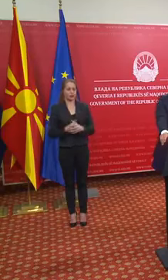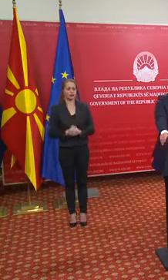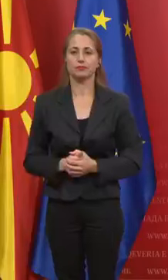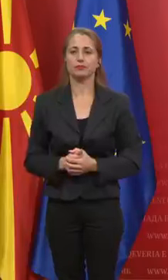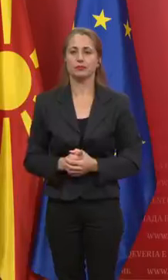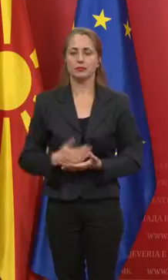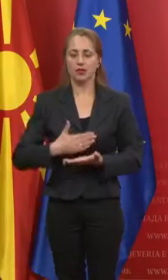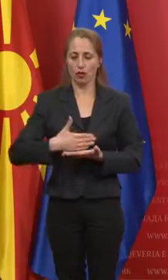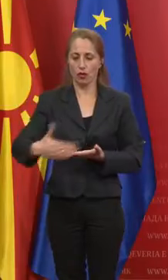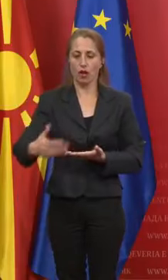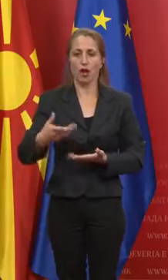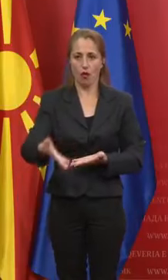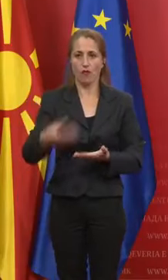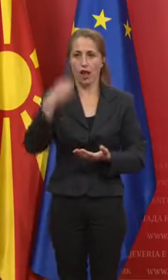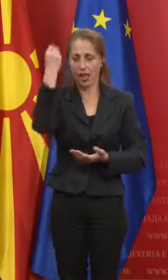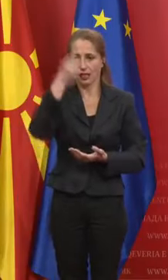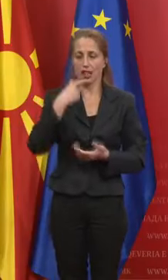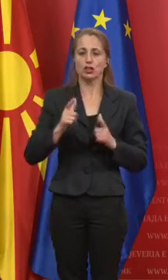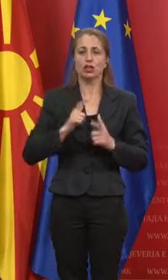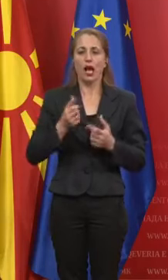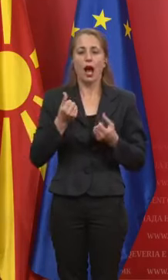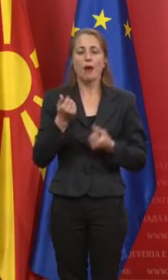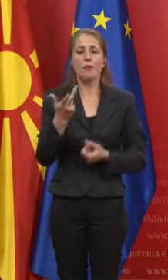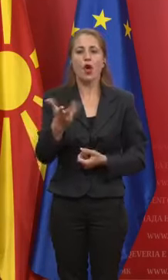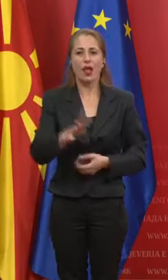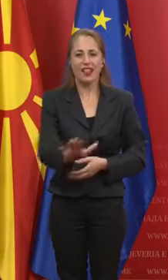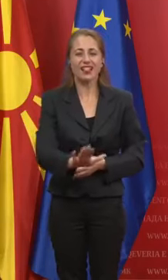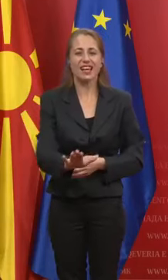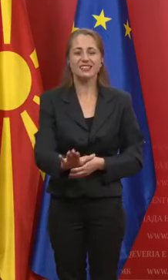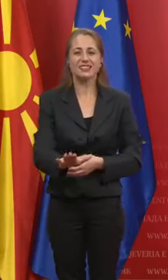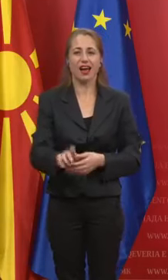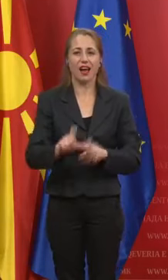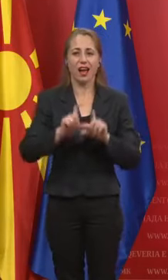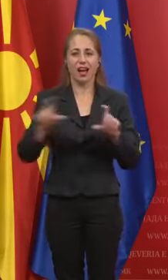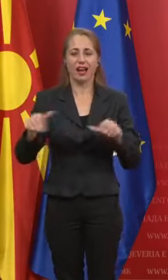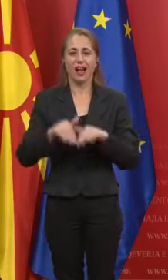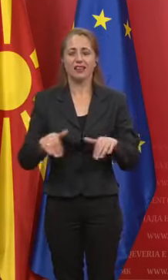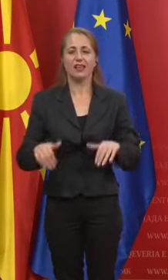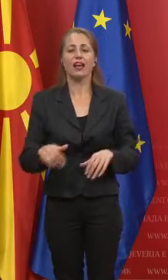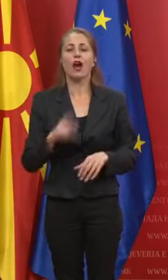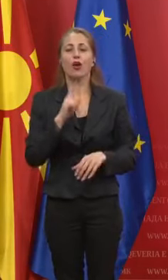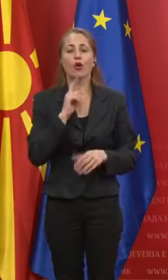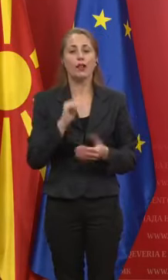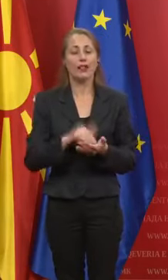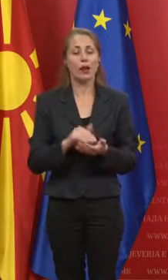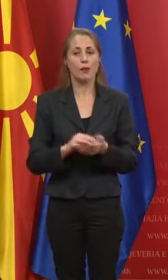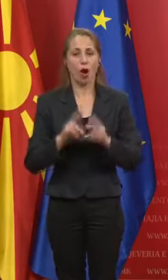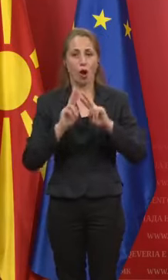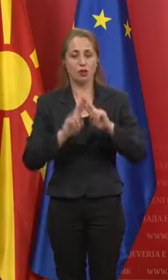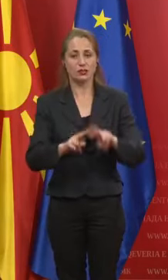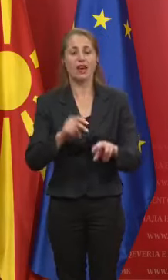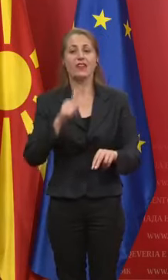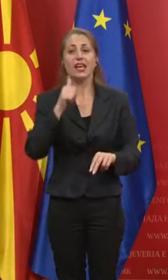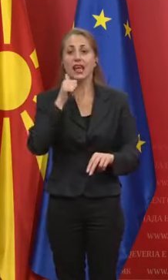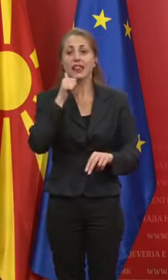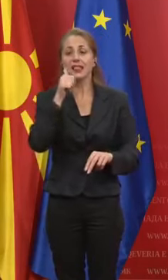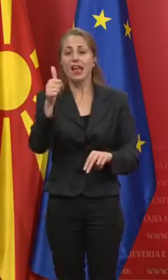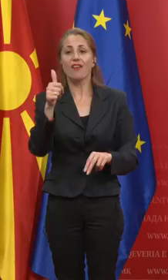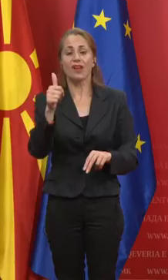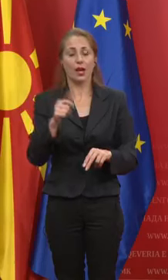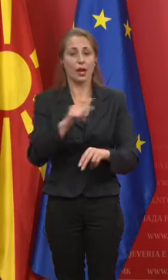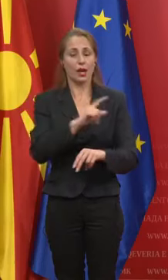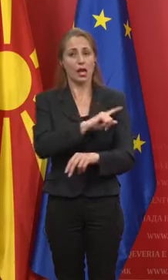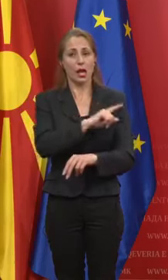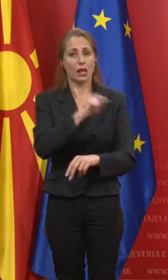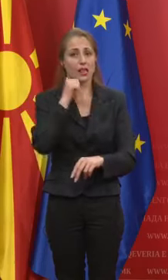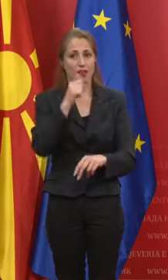Во тек на оваа недела ги чекаме бројките на децата кои што треба да останат во дневен престој.